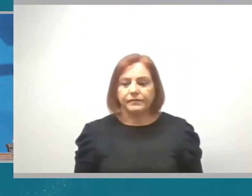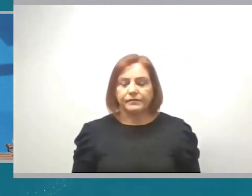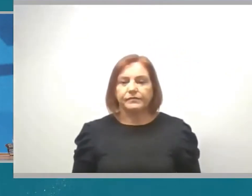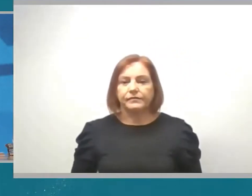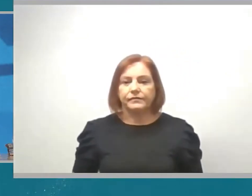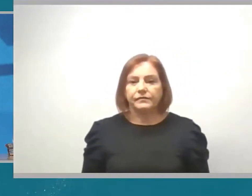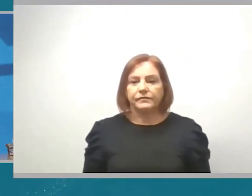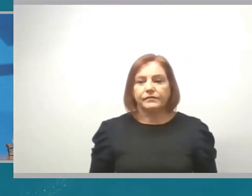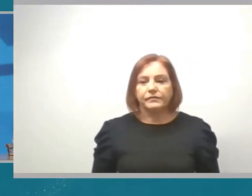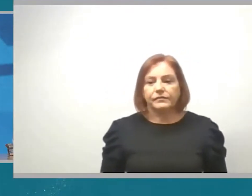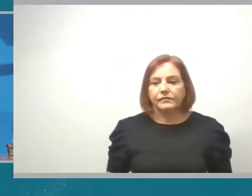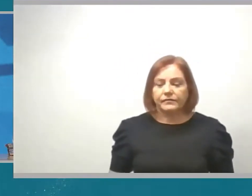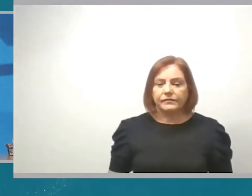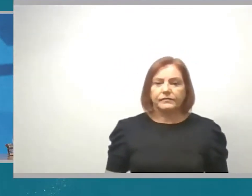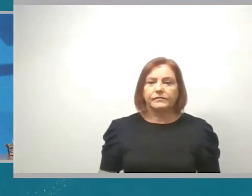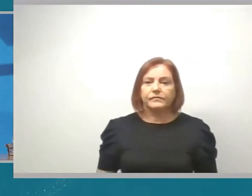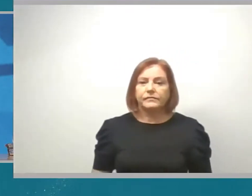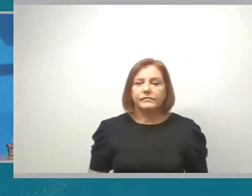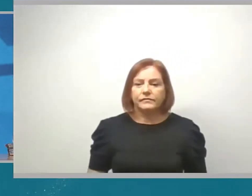Então,